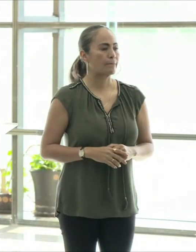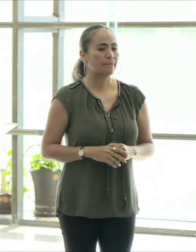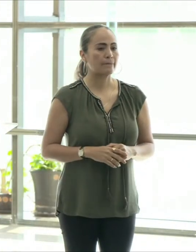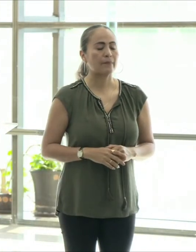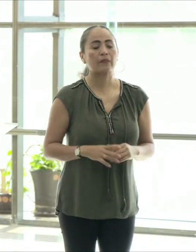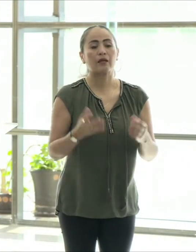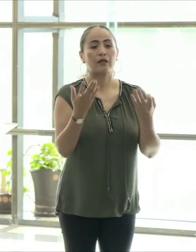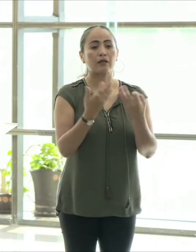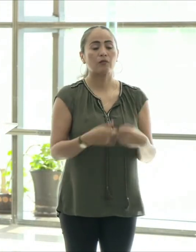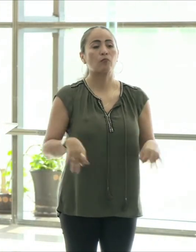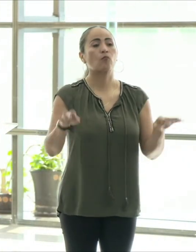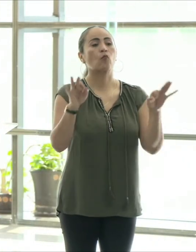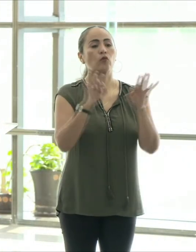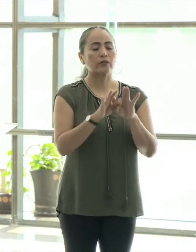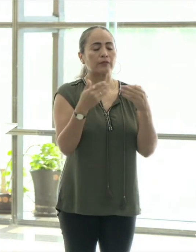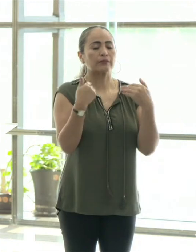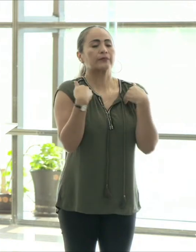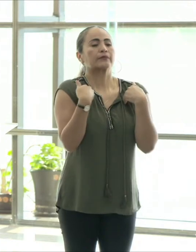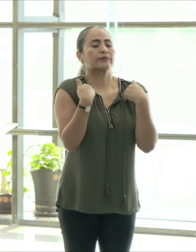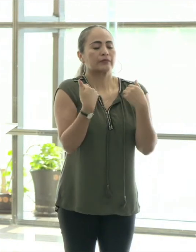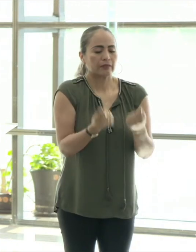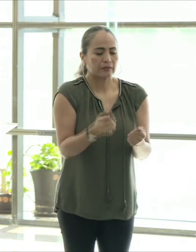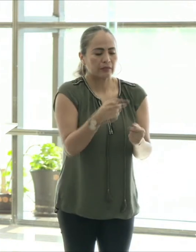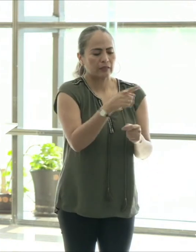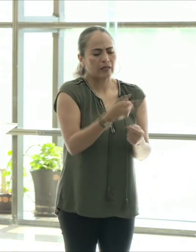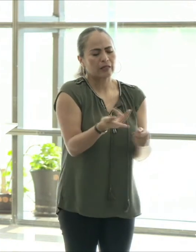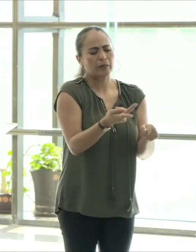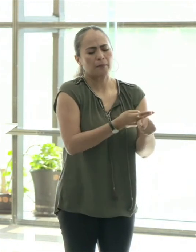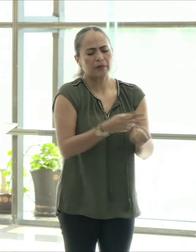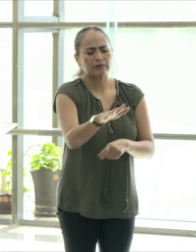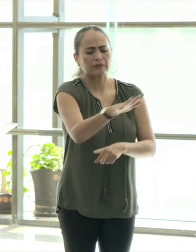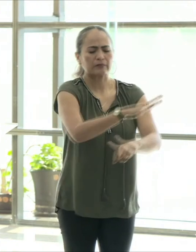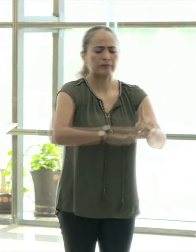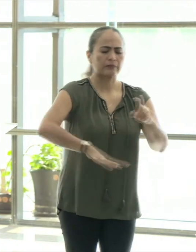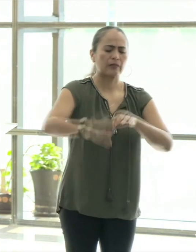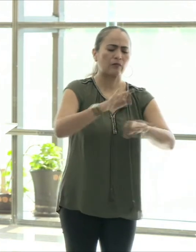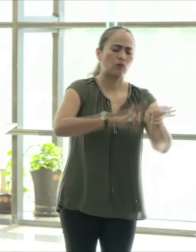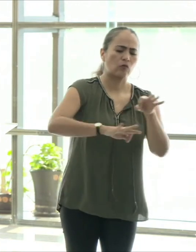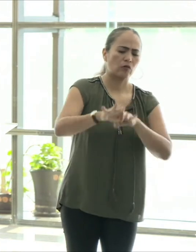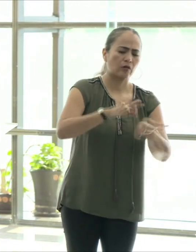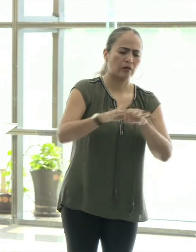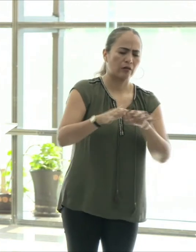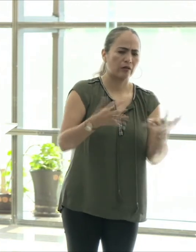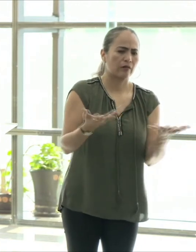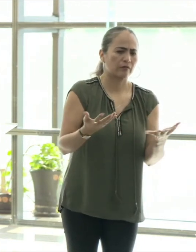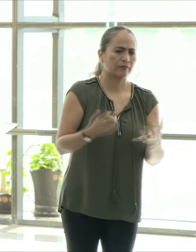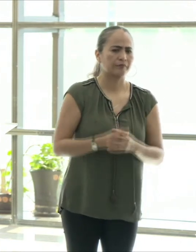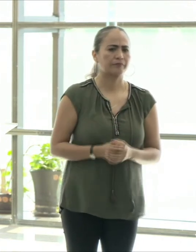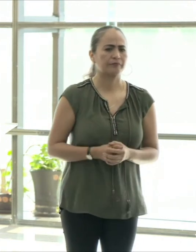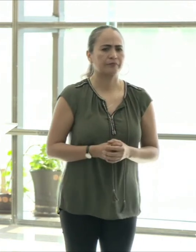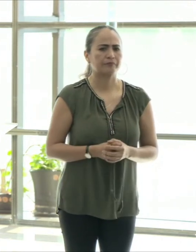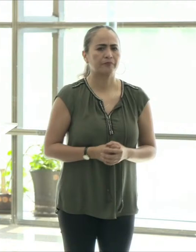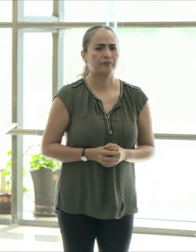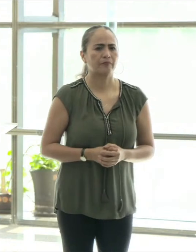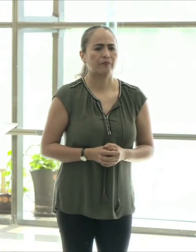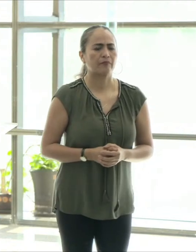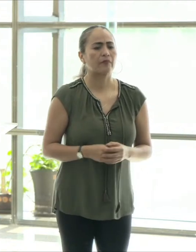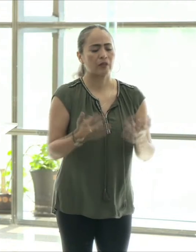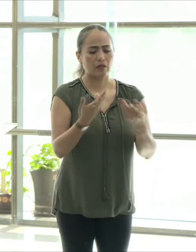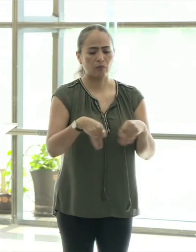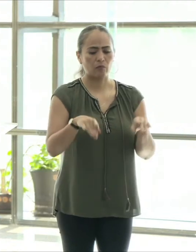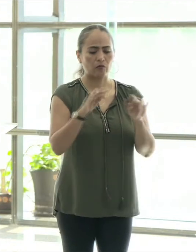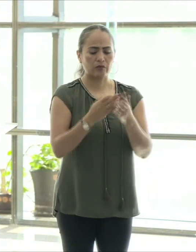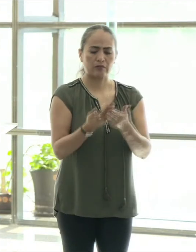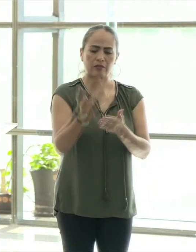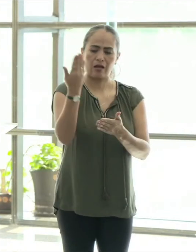a comprender la situación de la mujer en el mercado laboral de ahí Creo que la importancia de los datos señalados